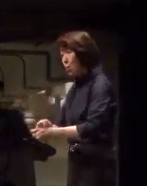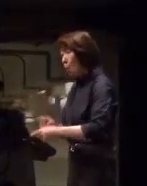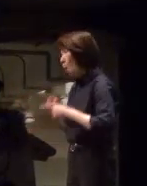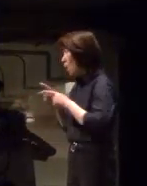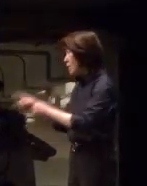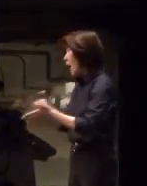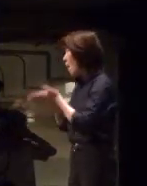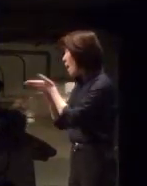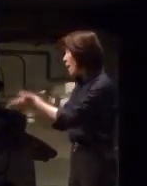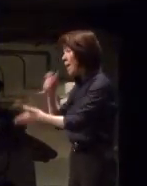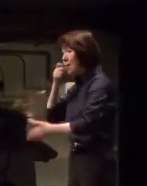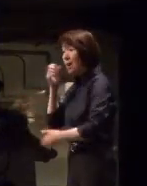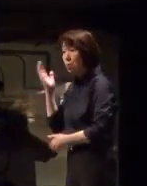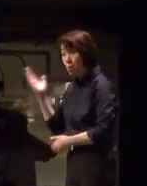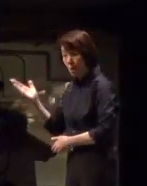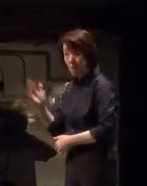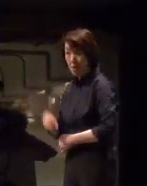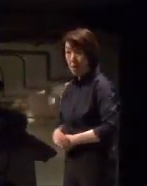は思いますし、